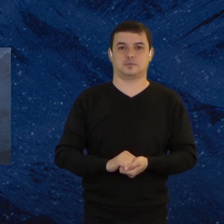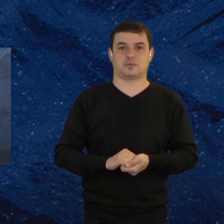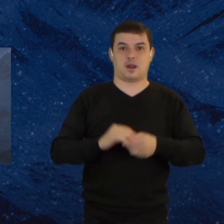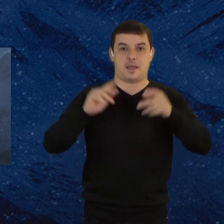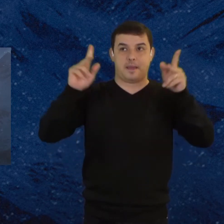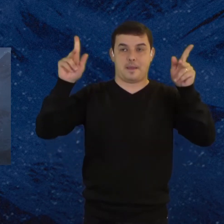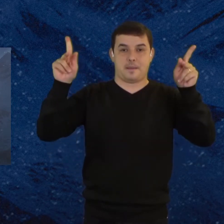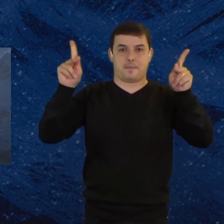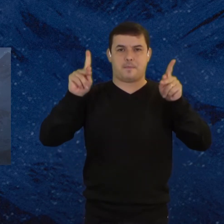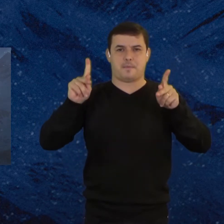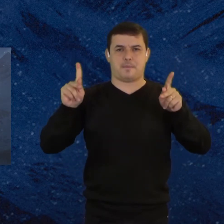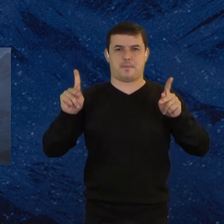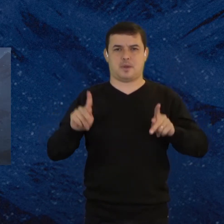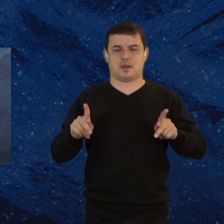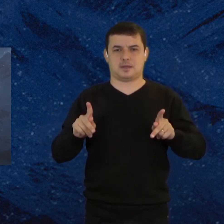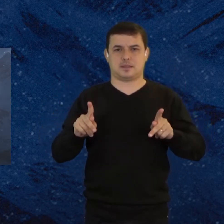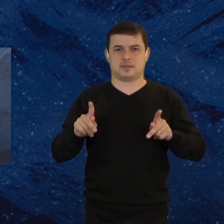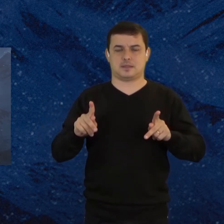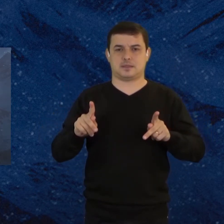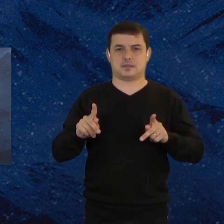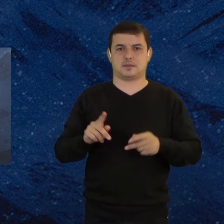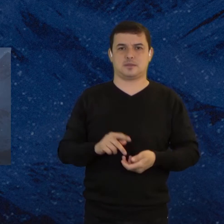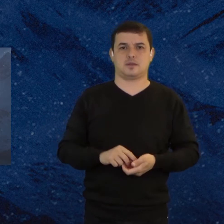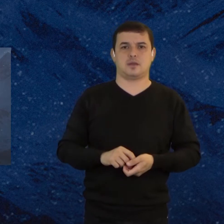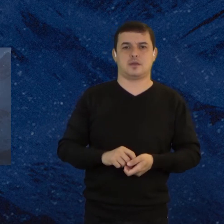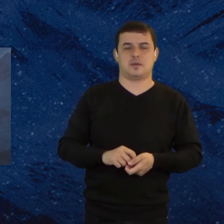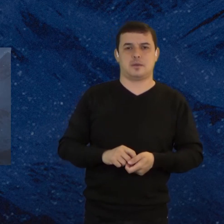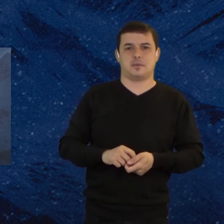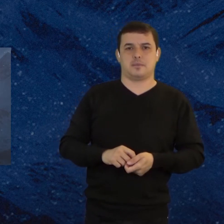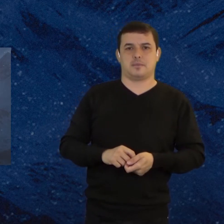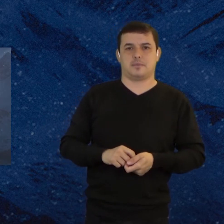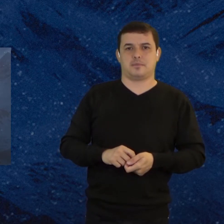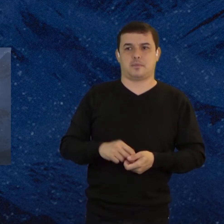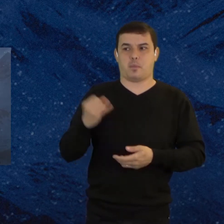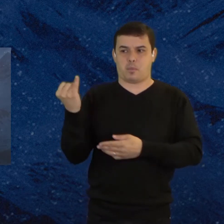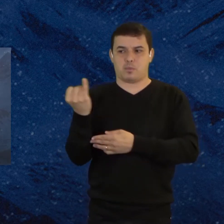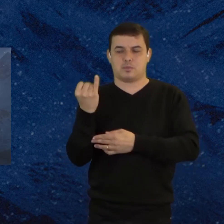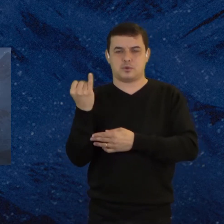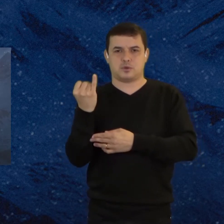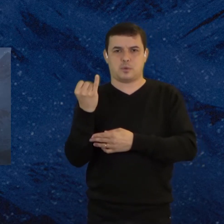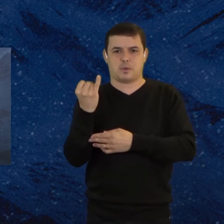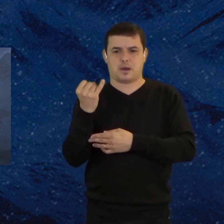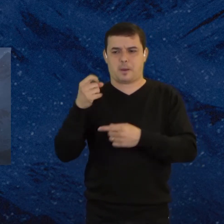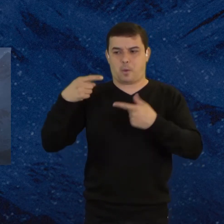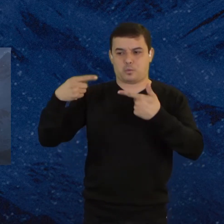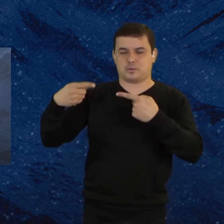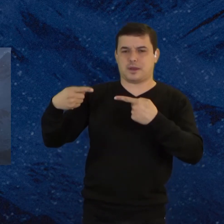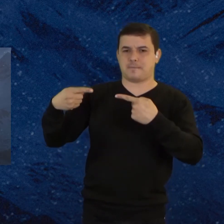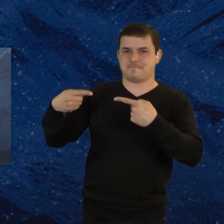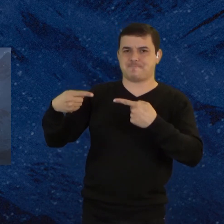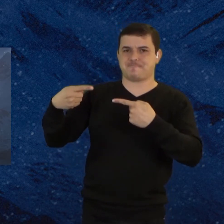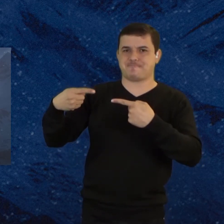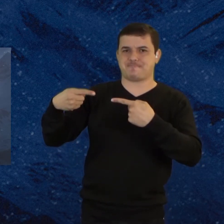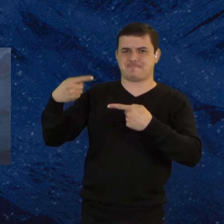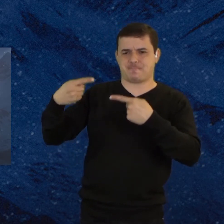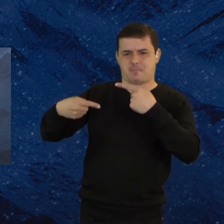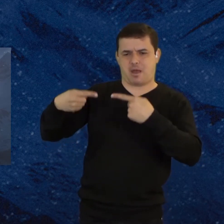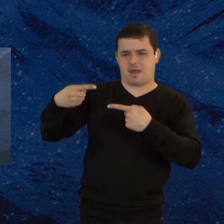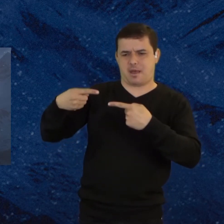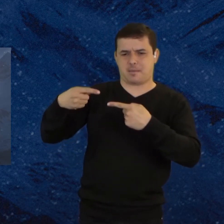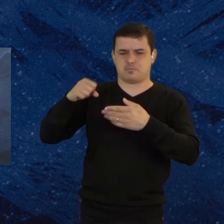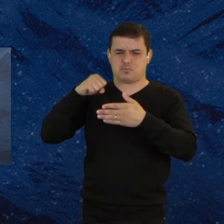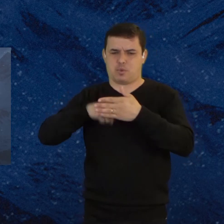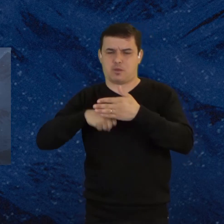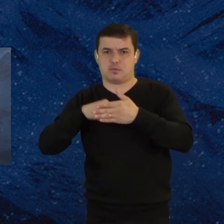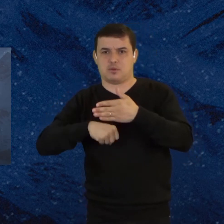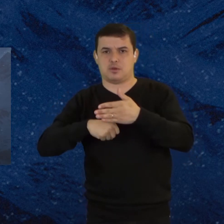paz para lutar. Interessante, né, esse tema? Paz para lutar. É paz